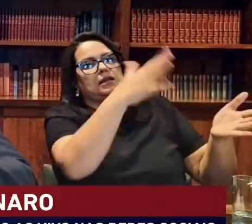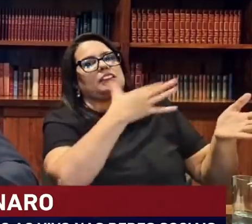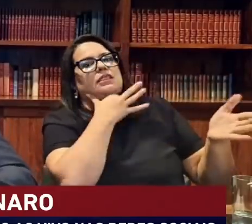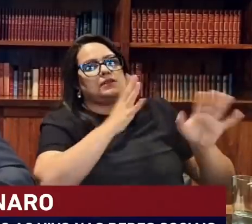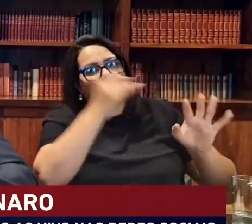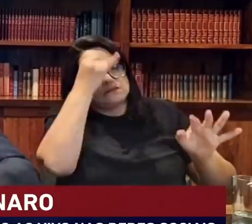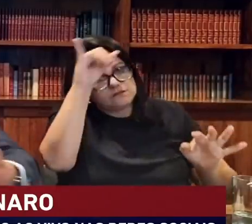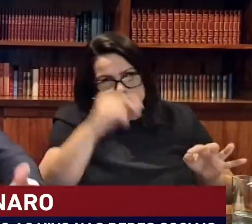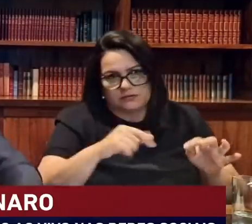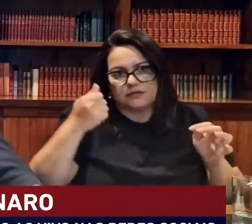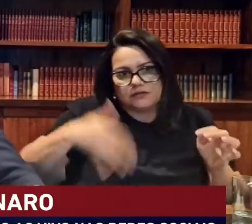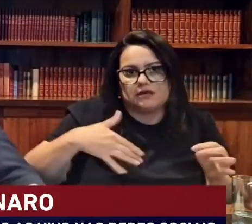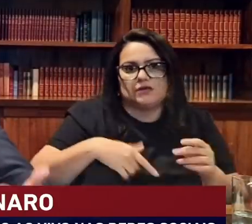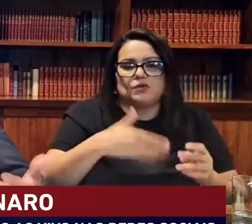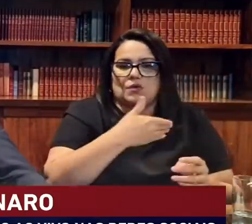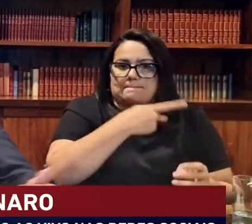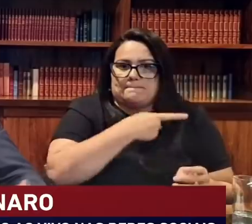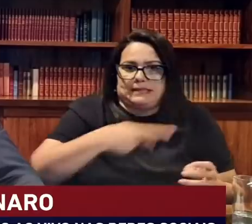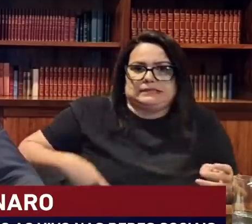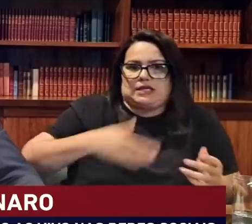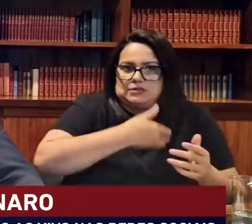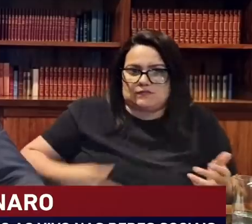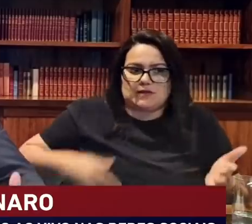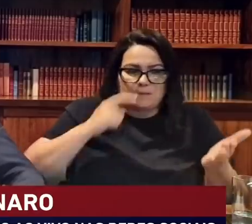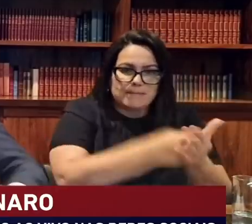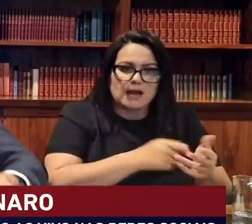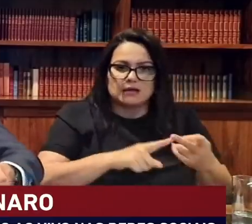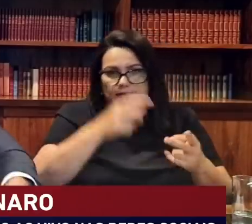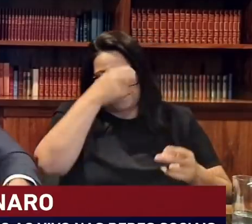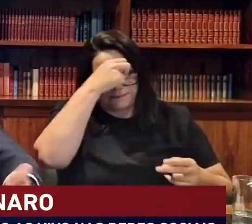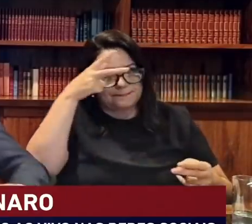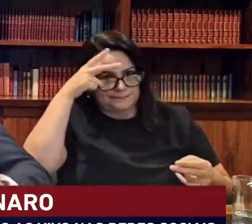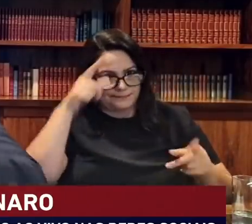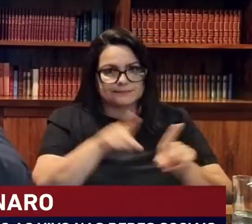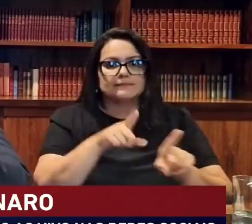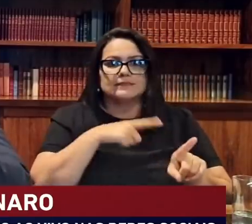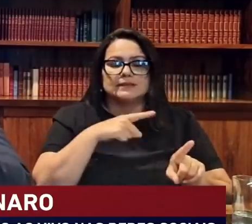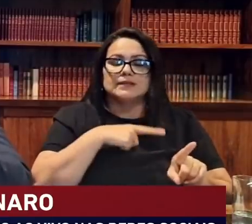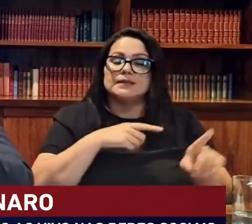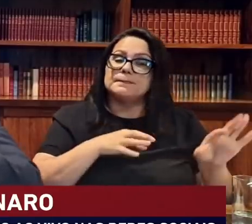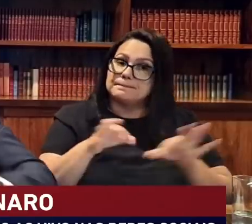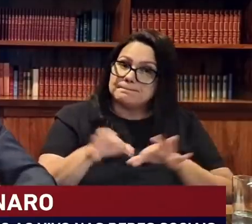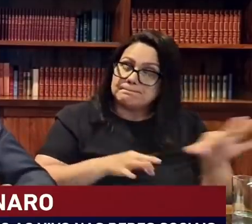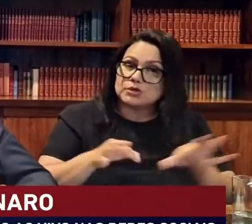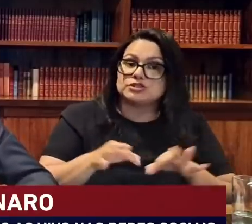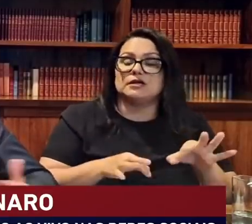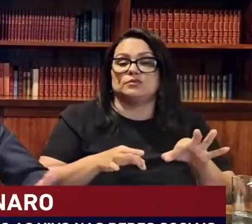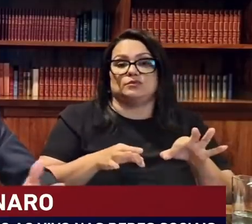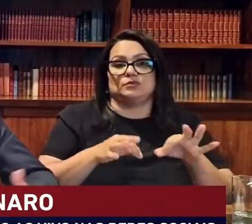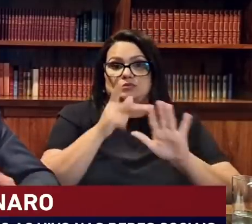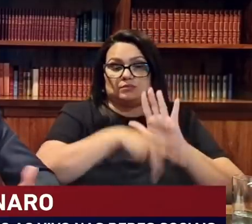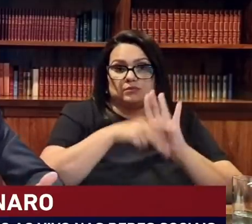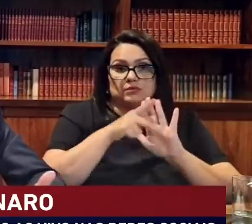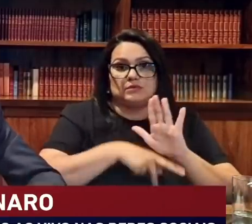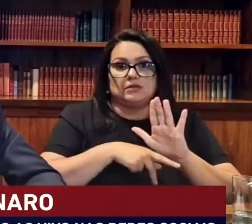que o governo paga, os prefeitos também. Muitas vezes tem um projeto, um programa